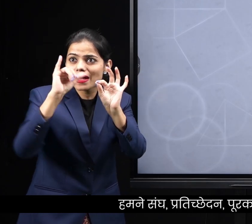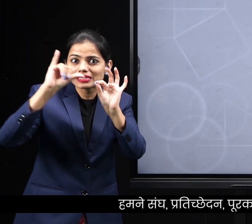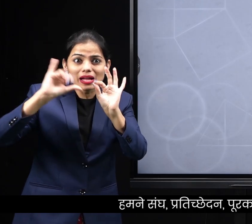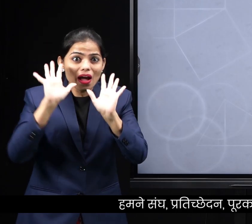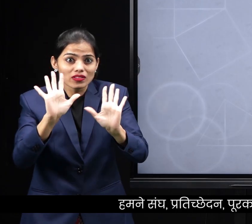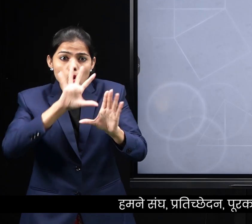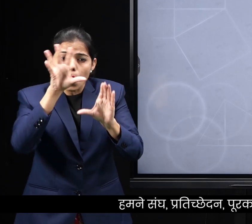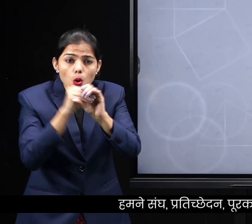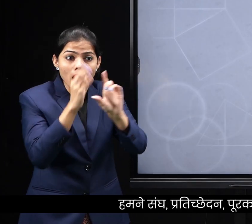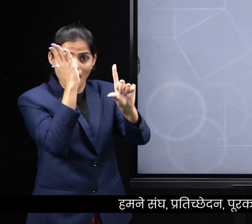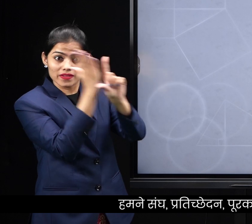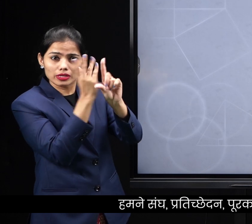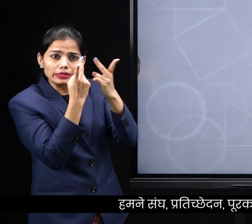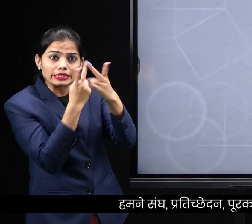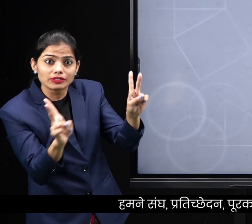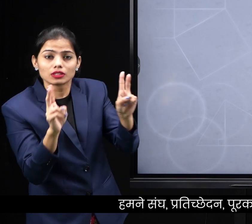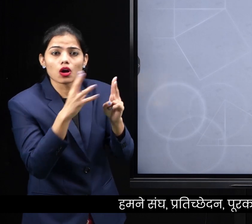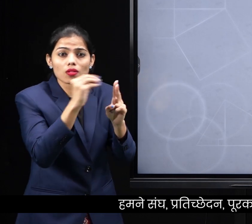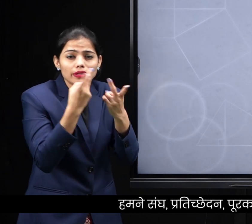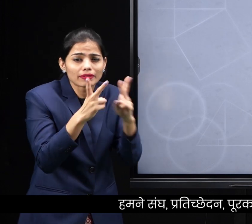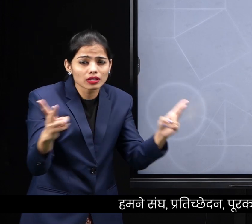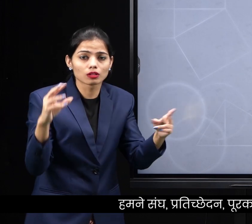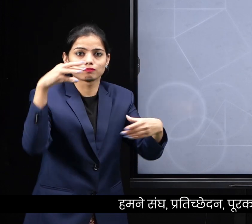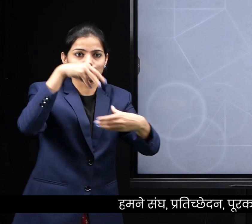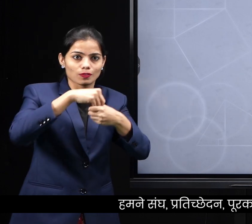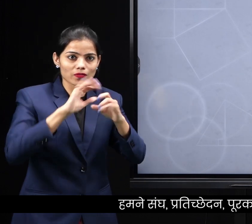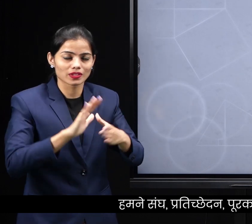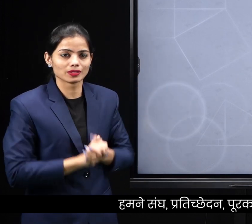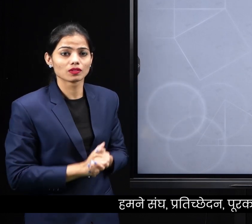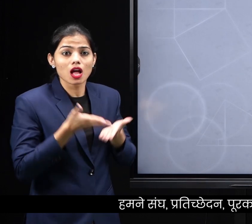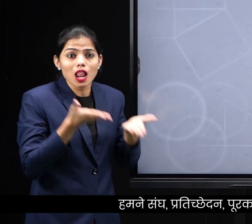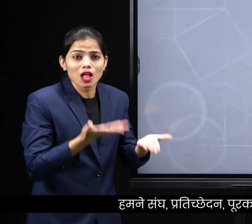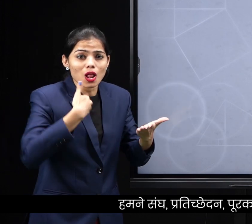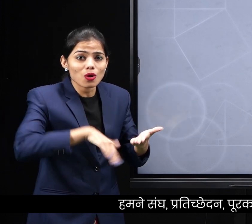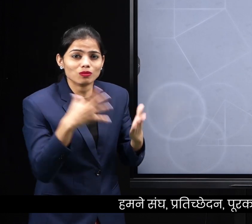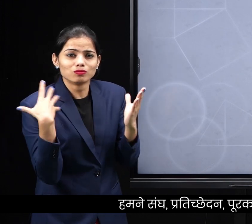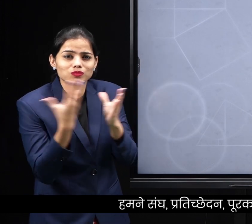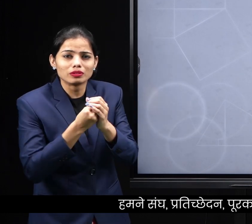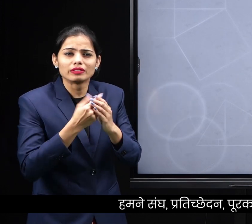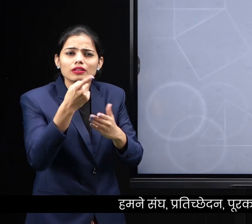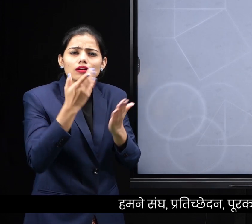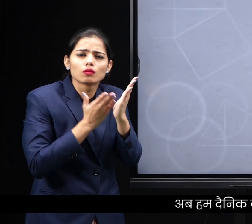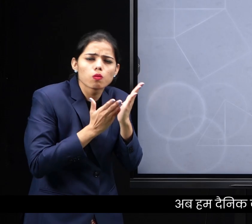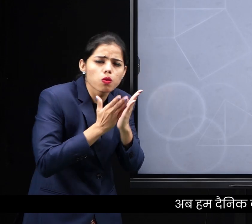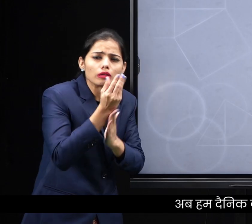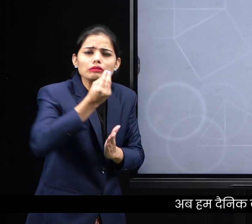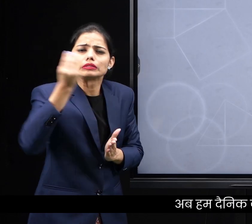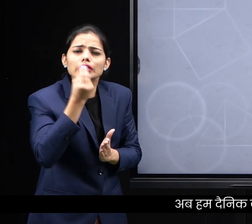हमने संध प्रतिच्छेदन पूरक और समुच्चय के अंतर के बारे में सीखा है। अब हम दैनिक जीवन